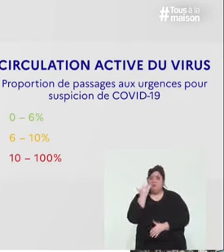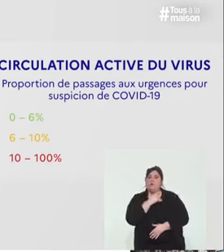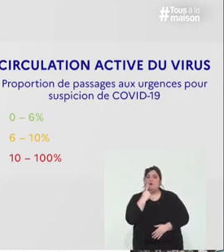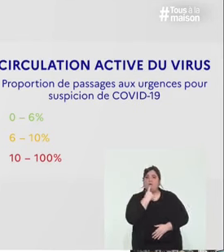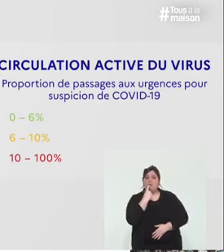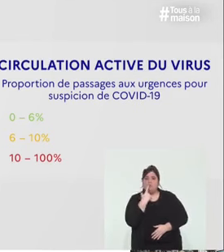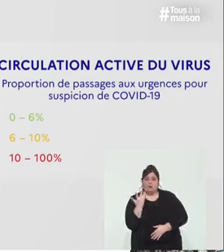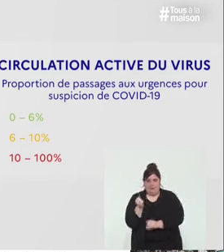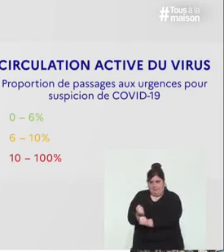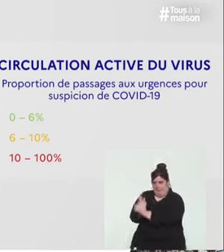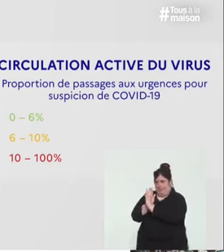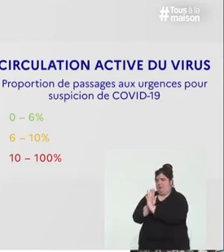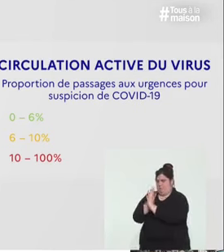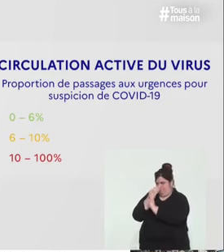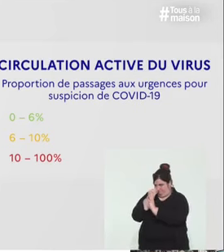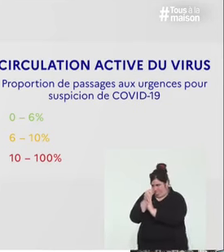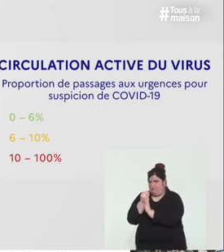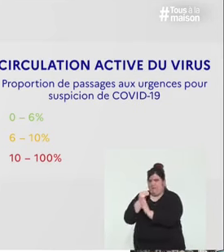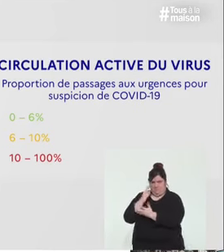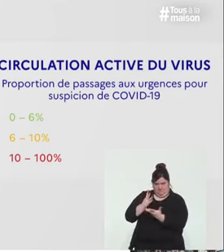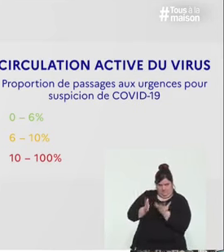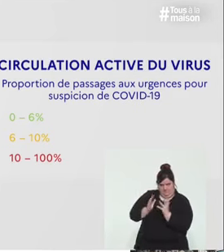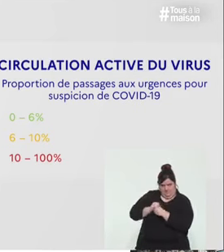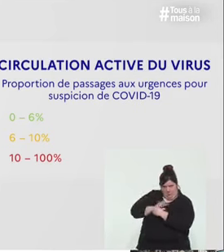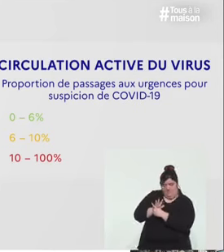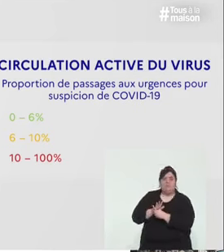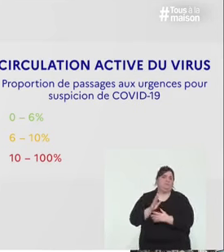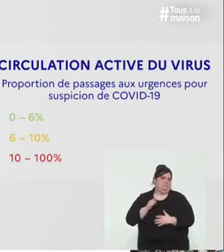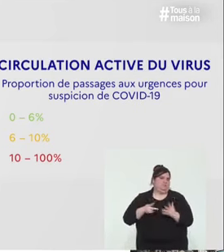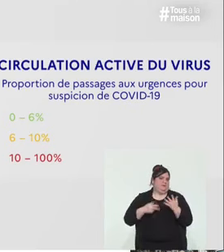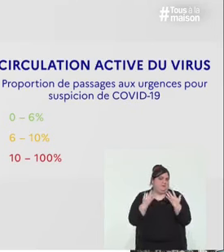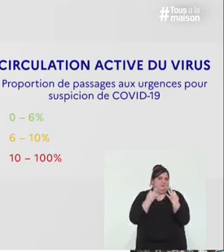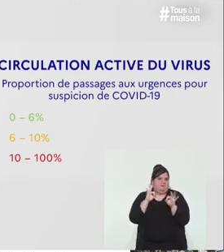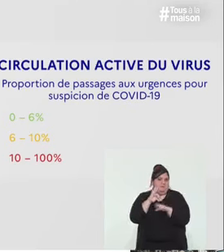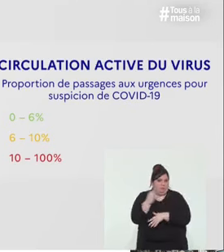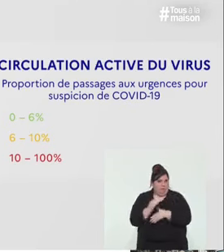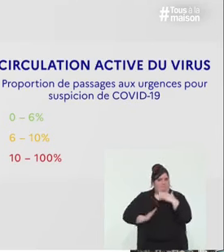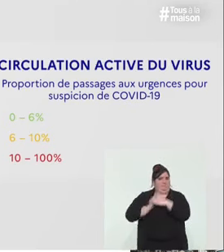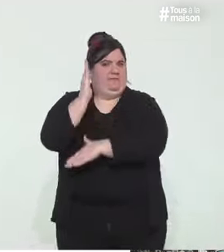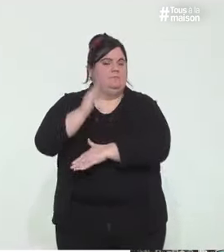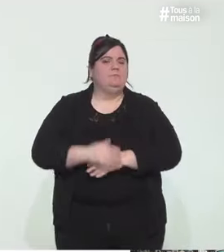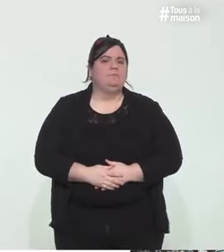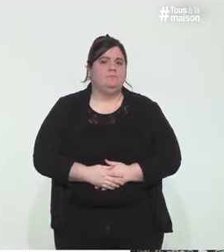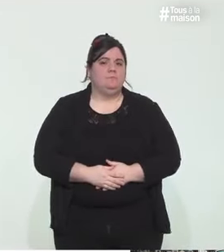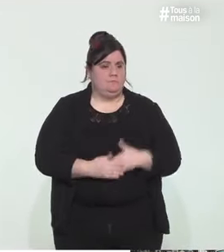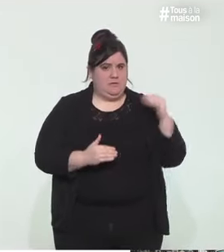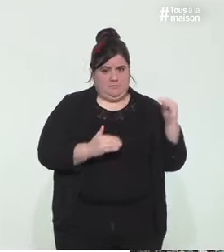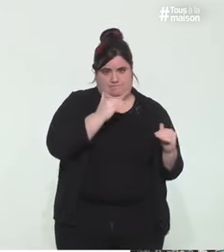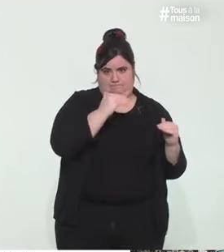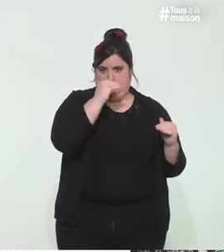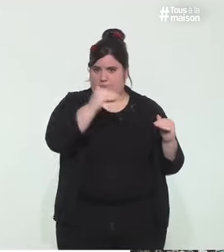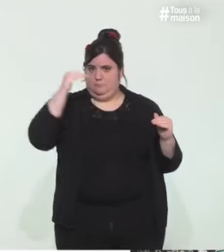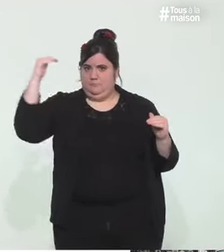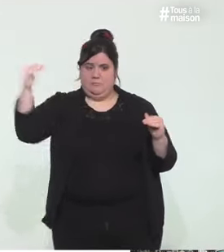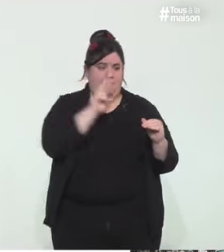se présentent aux urgences viennent pour un motif de suspicion d'infection coronavirus. Ce sont ces seuils qui définissent